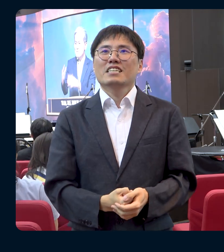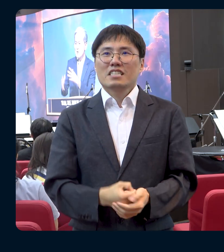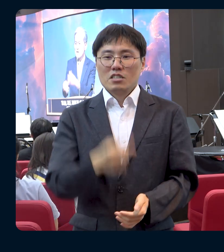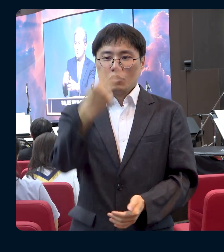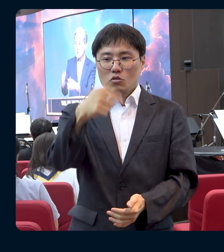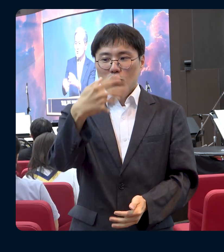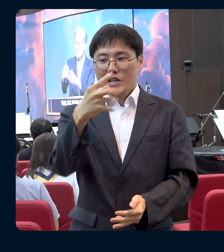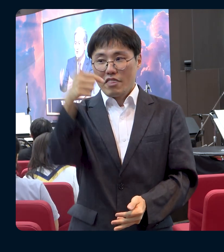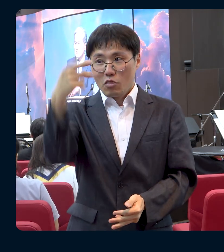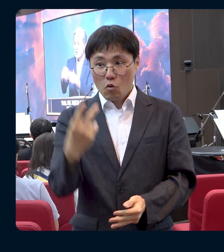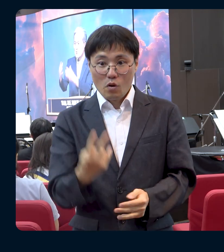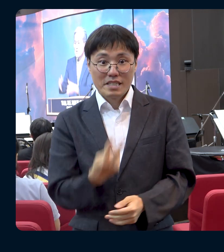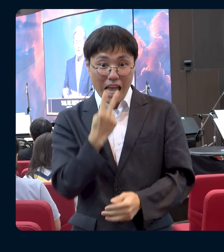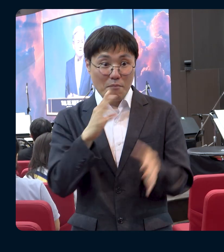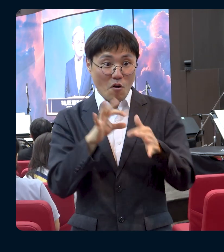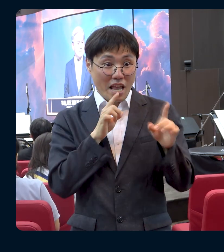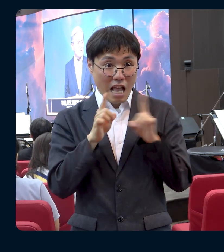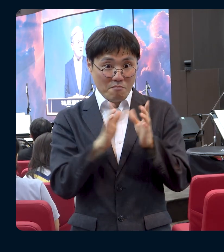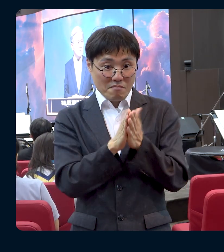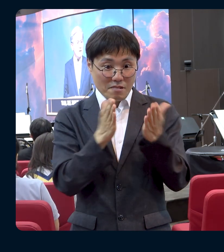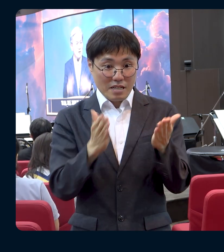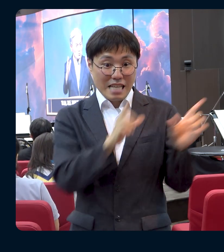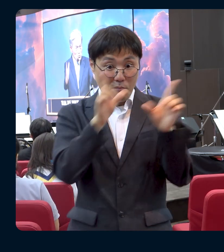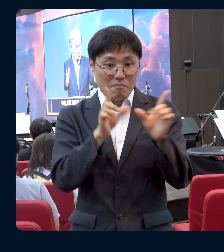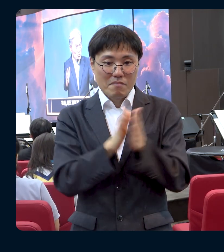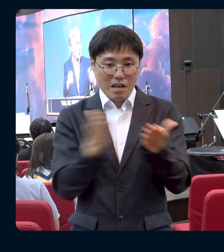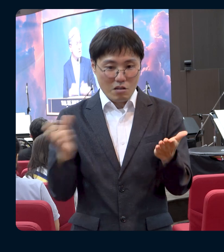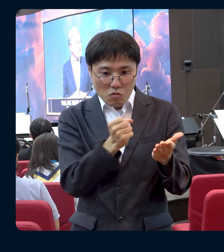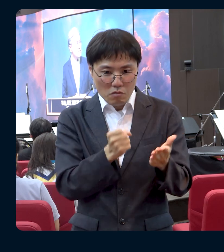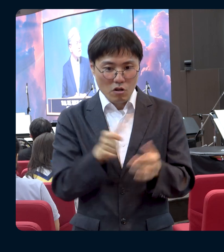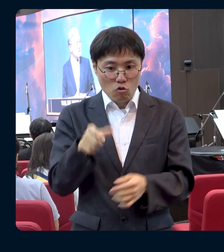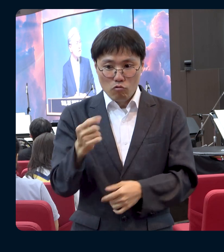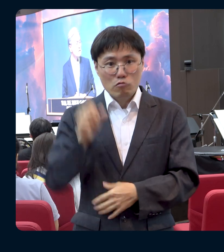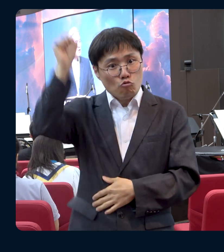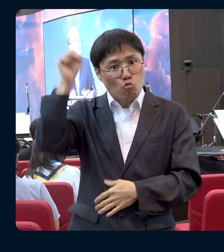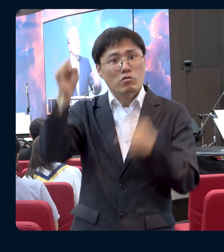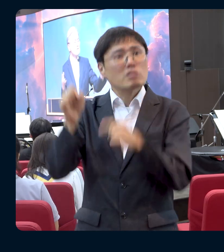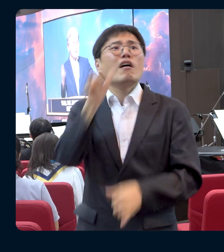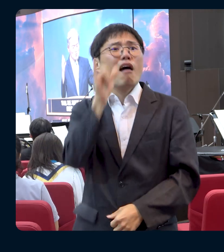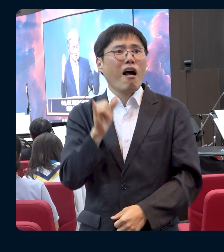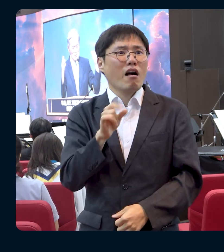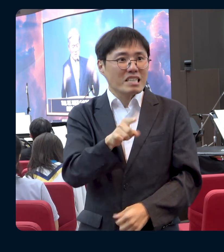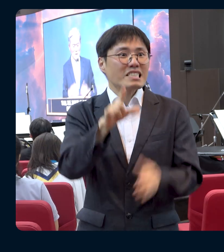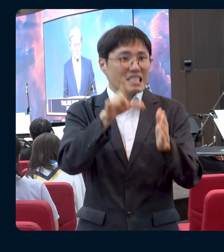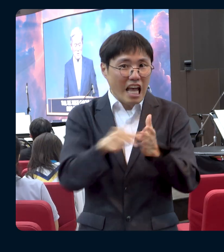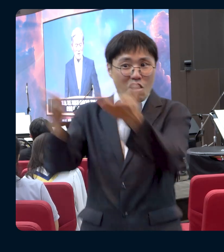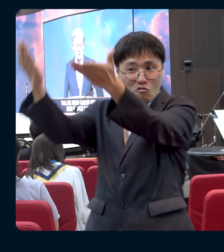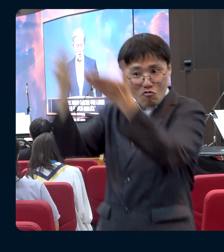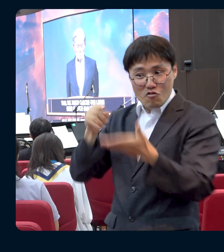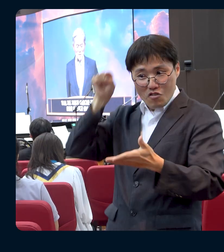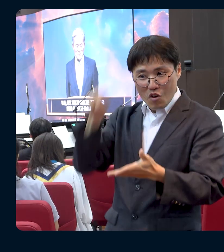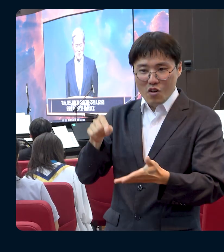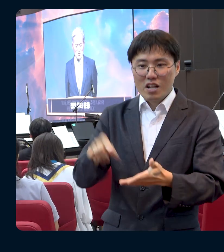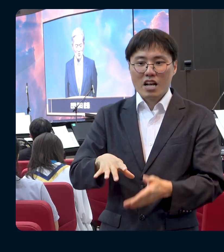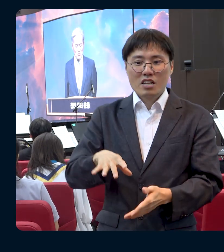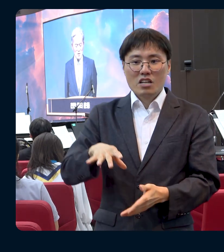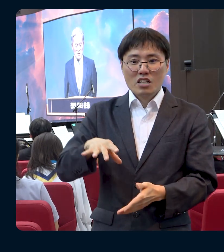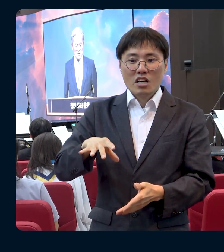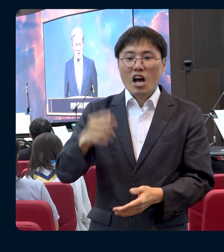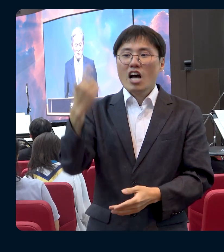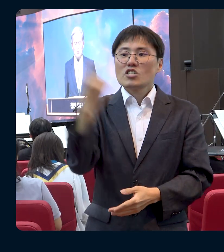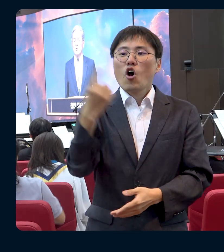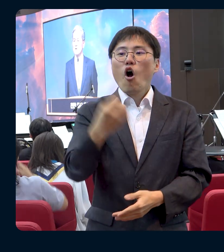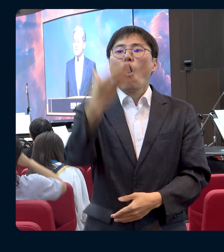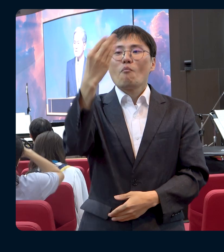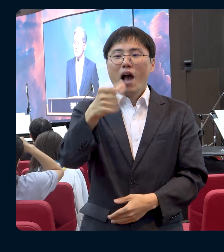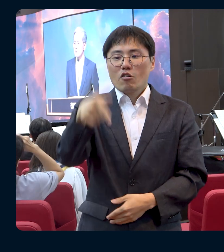브란노의 생명의 삶을 통해서 큐티를 계속 그때 하고 있는데, 큐티 운동 있지 않니? 그러면서 그때 주신 것이 바로 1000만